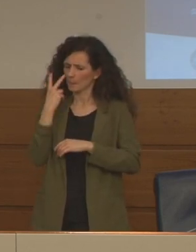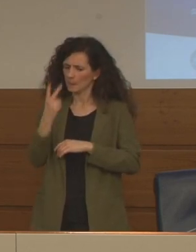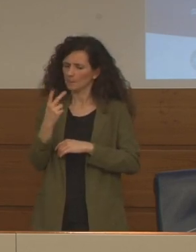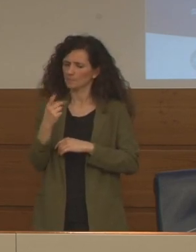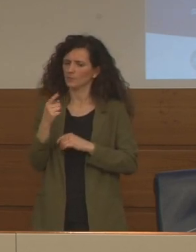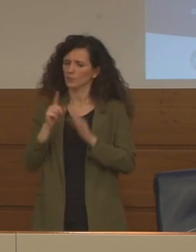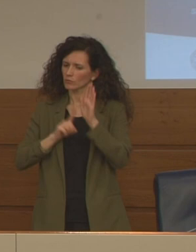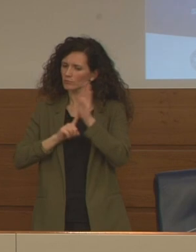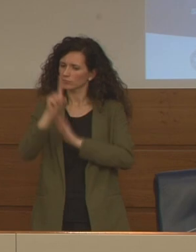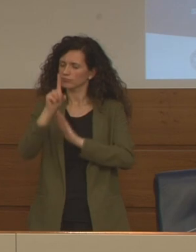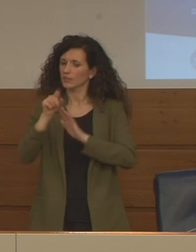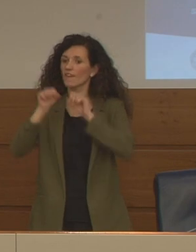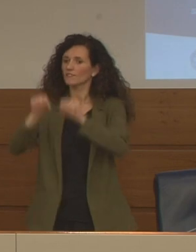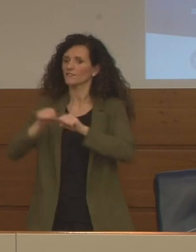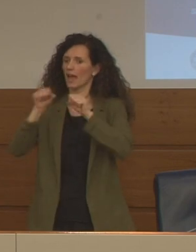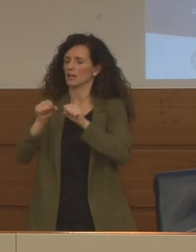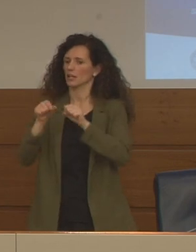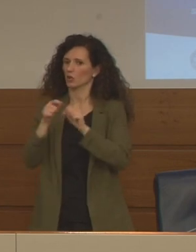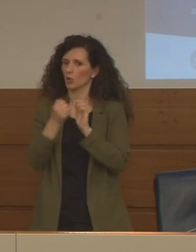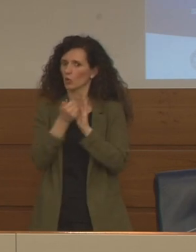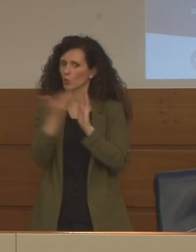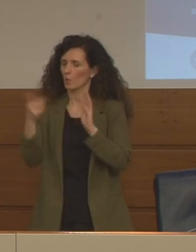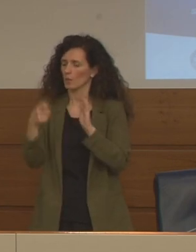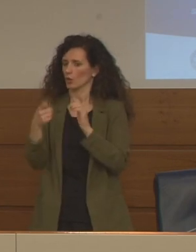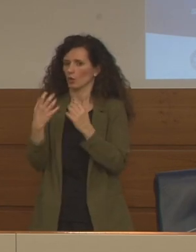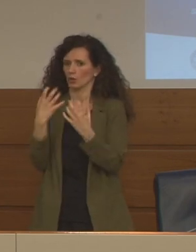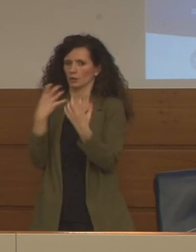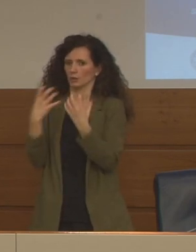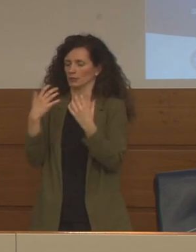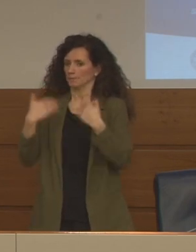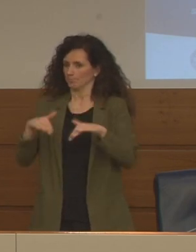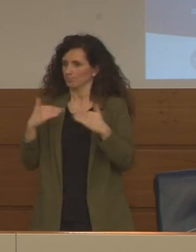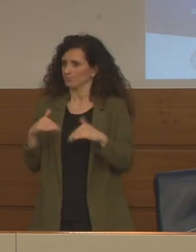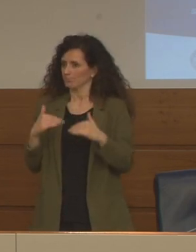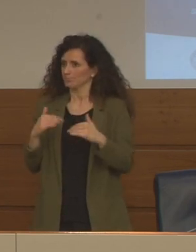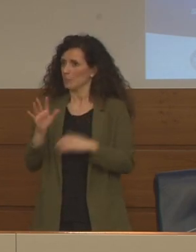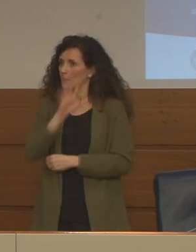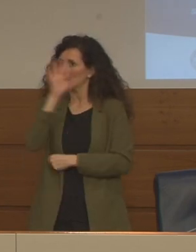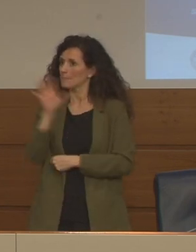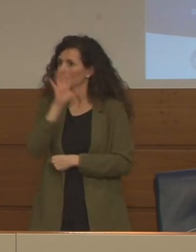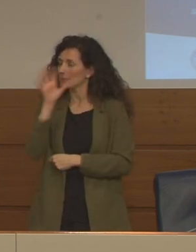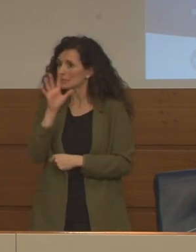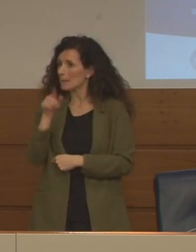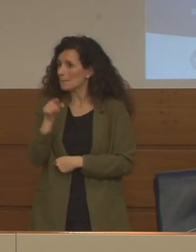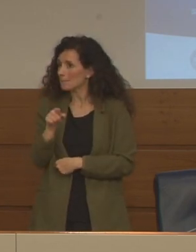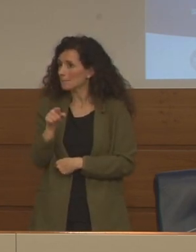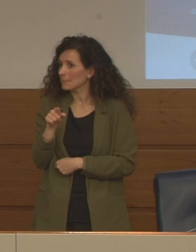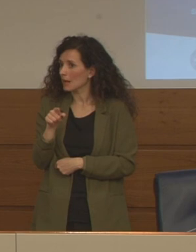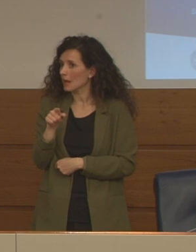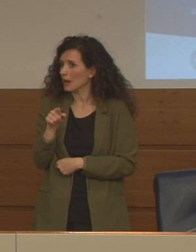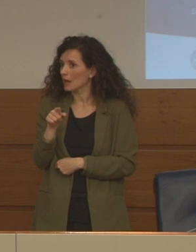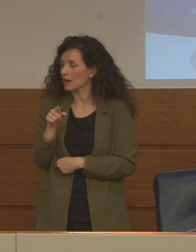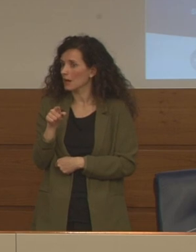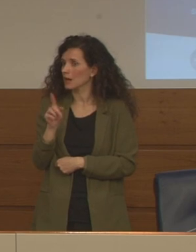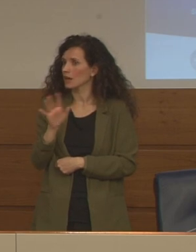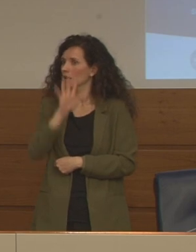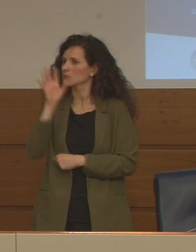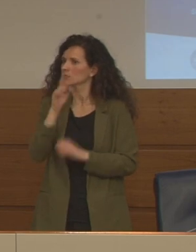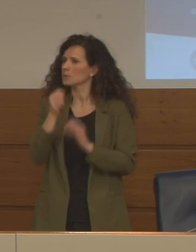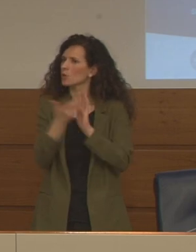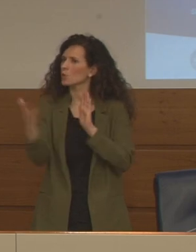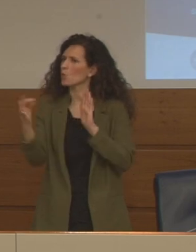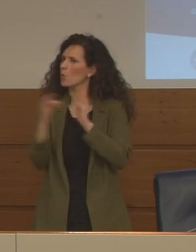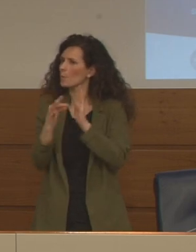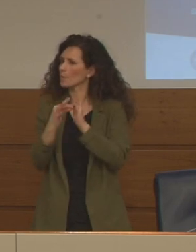all'occhio il caso del veneto che mi sembra avere smentisca per caso una performance chiamiamola